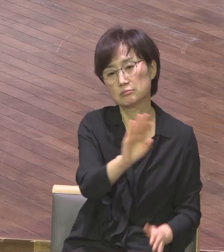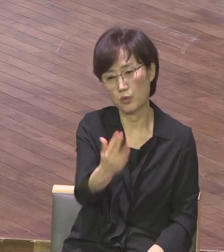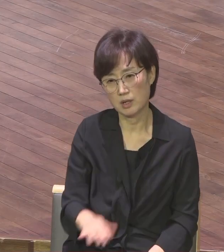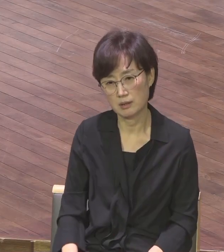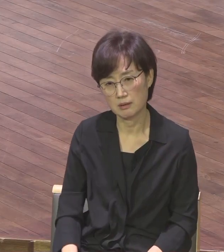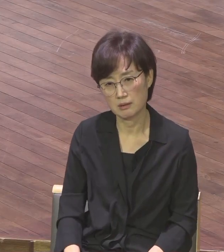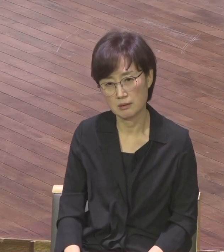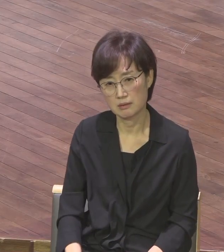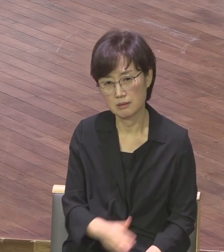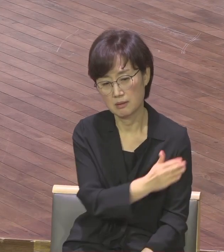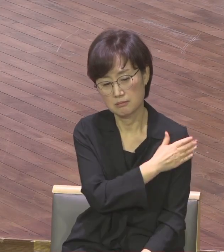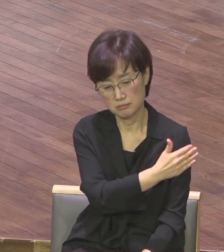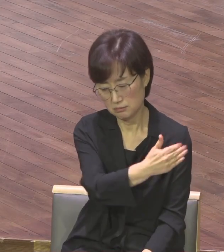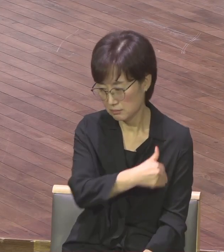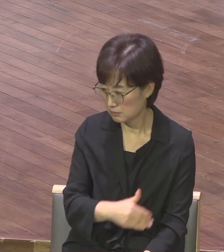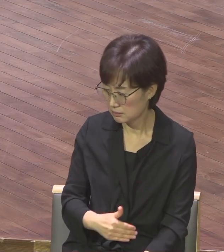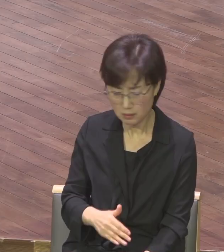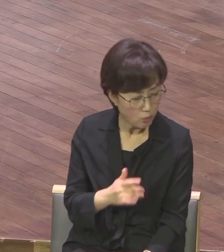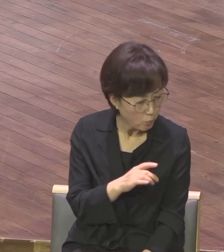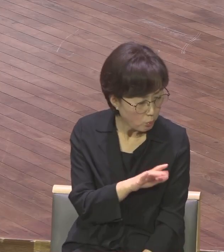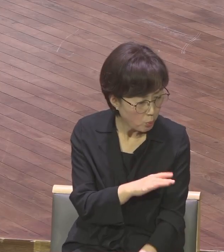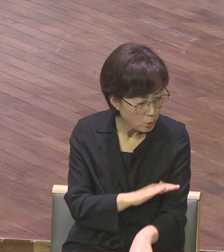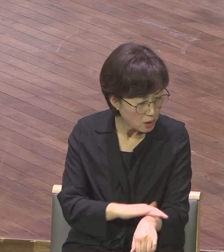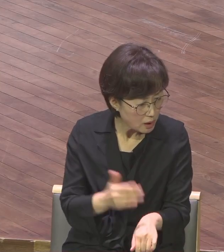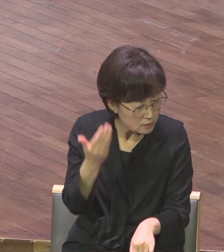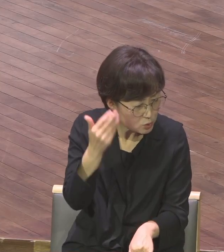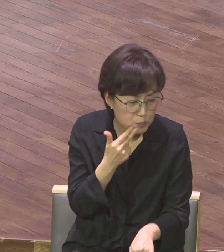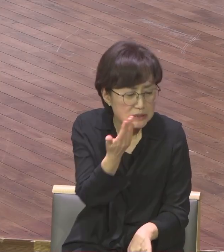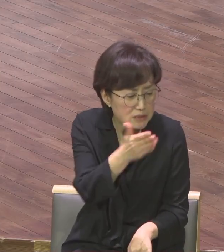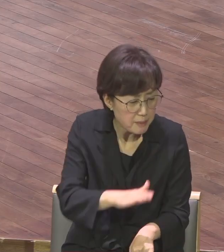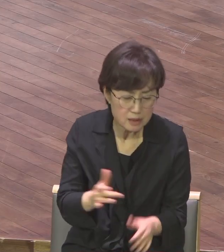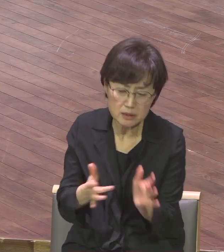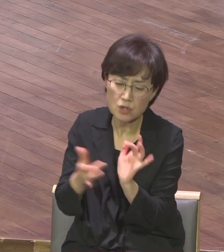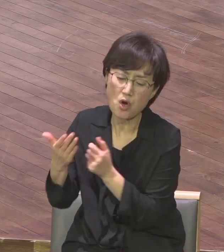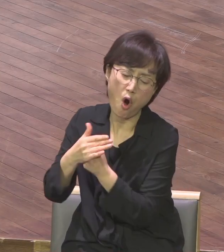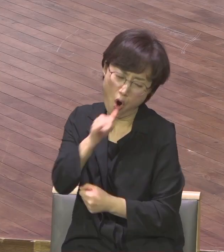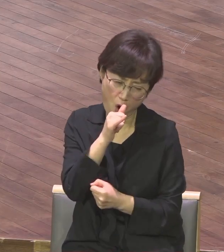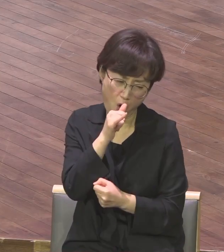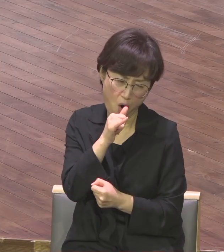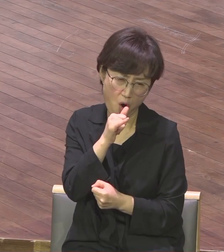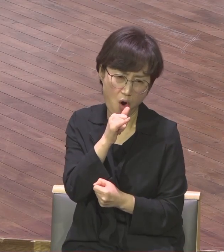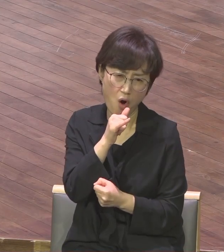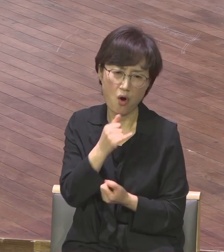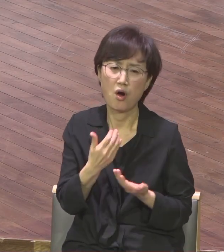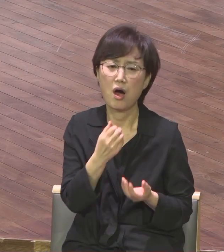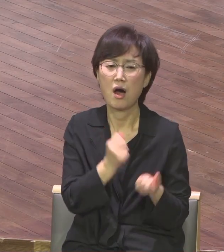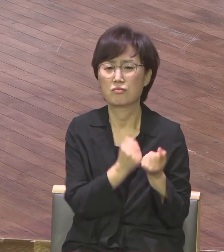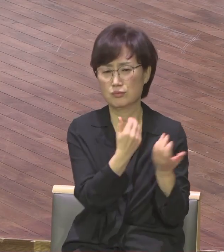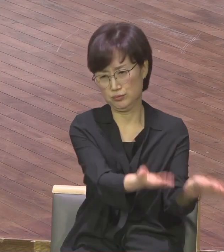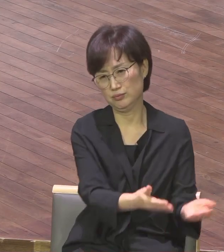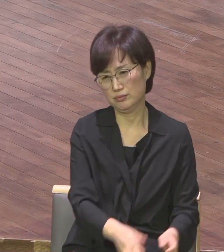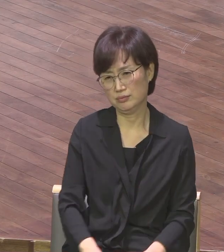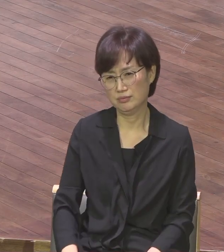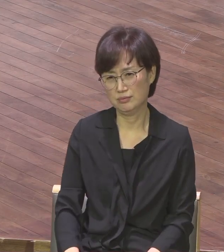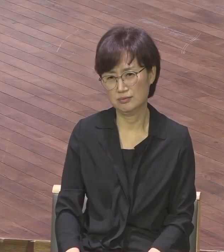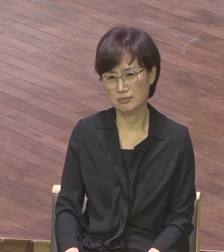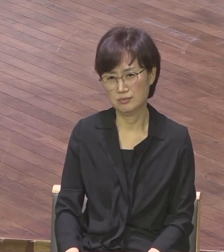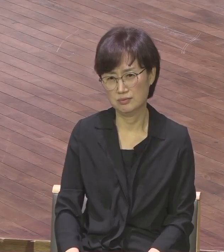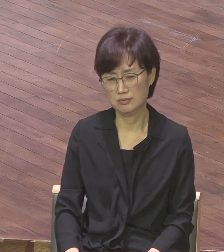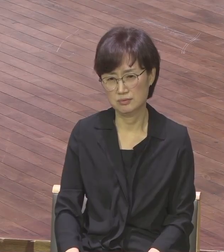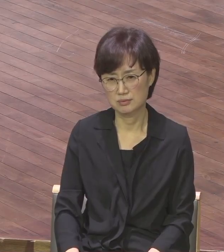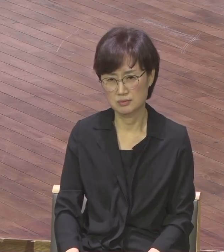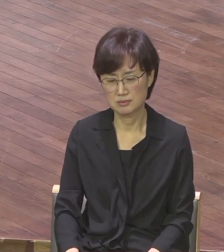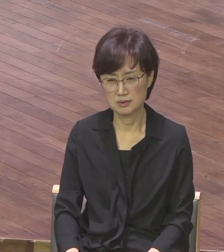물으면 저는 그건 잘 모릅니다. 내가 받은 은혜. 그건 말하면 돼요. 현장 회복하라는 말이지요. 현장을 체험하라는